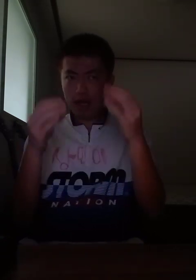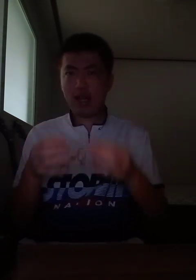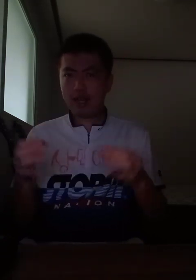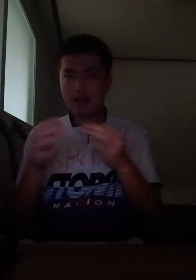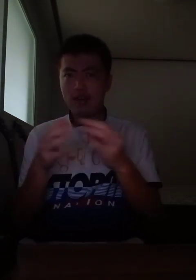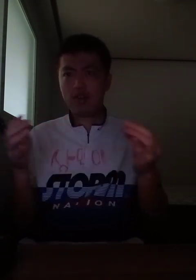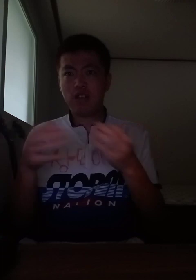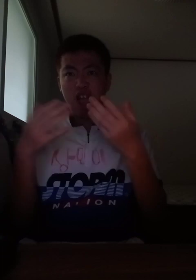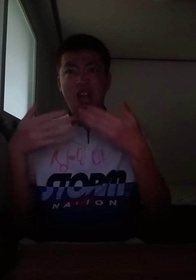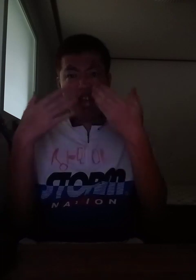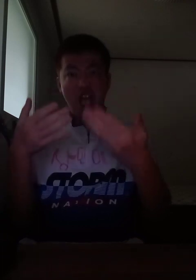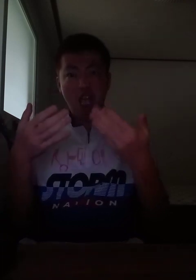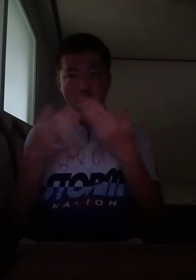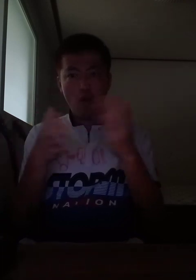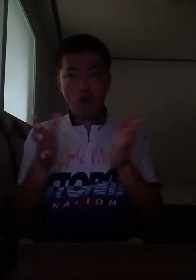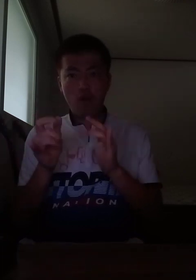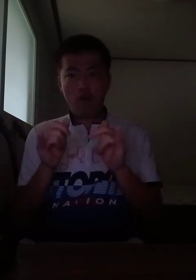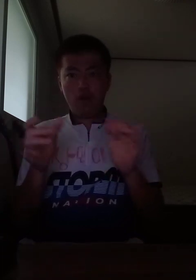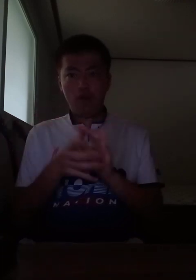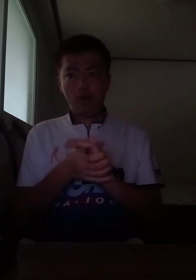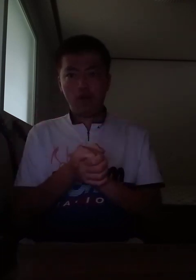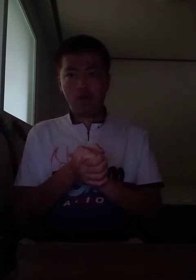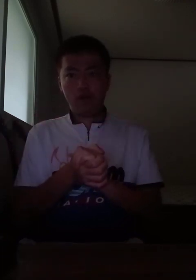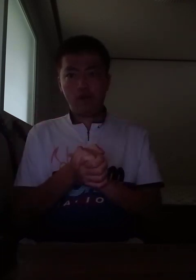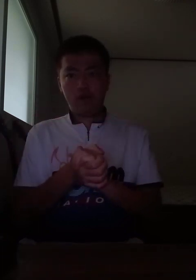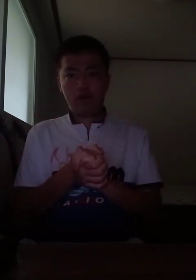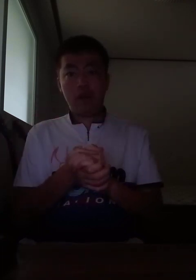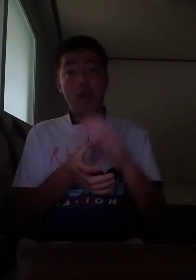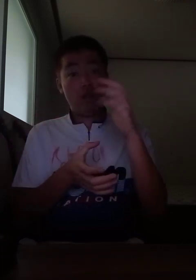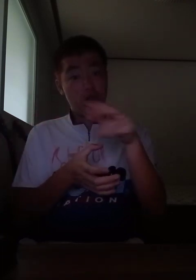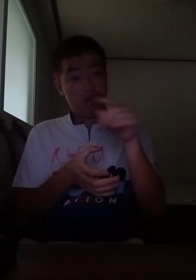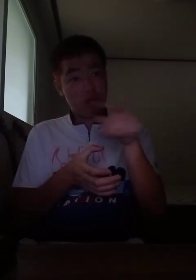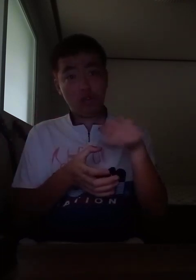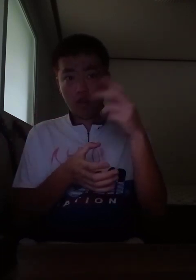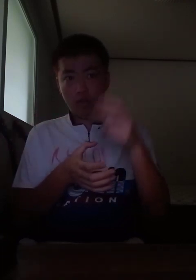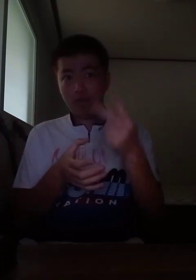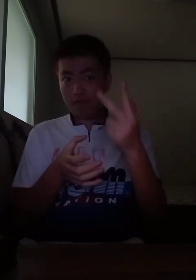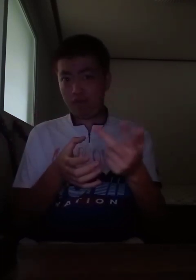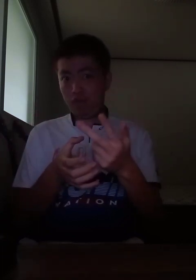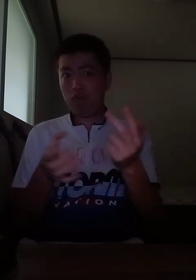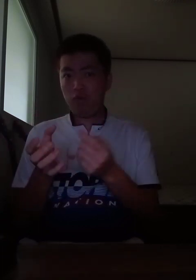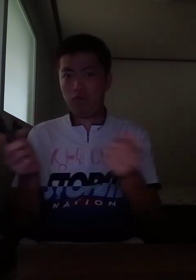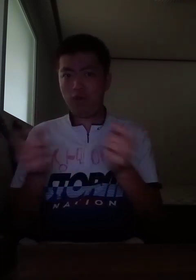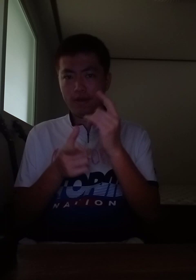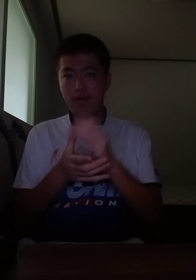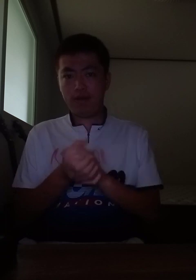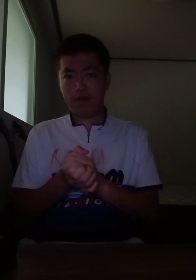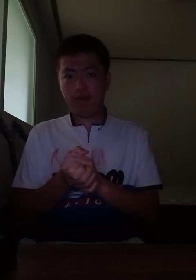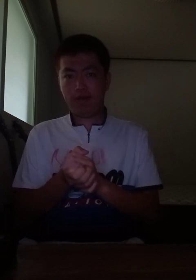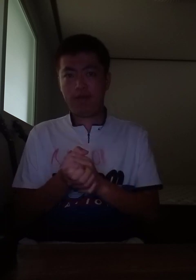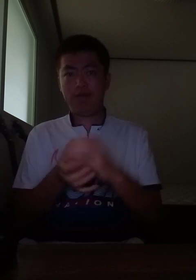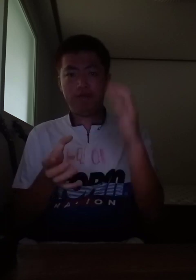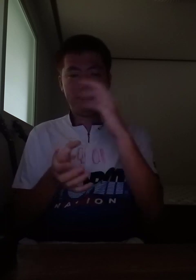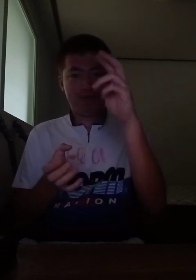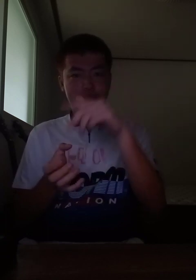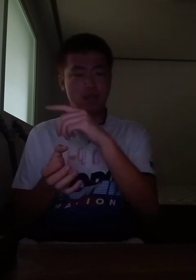큰 목소리에만 반응하도록 설정됐습니다. 여성분들을 300명 정도의 녹음을 하여 빅데이터 분석을 한